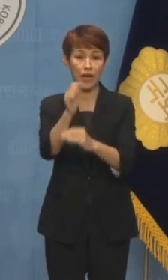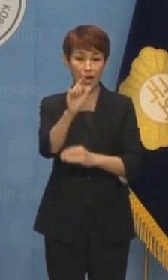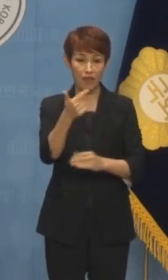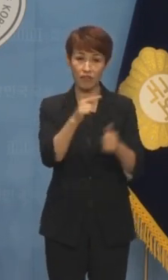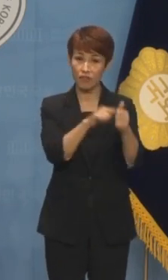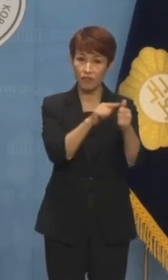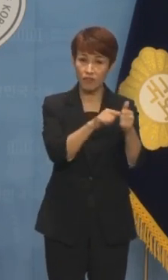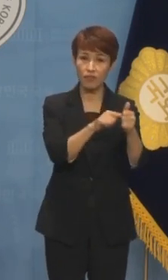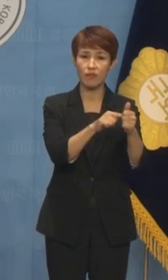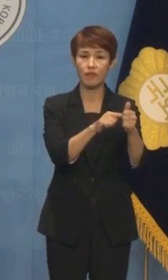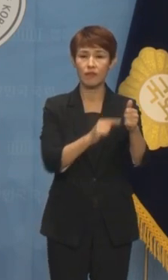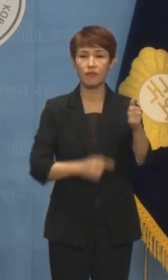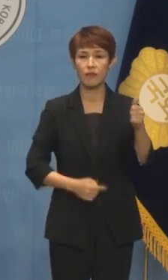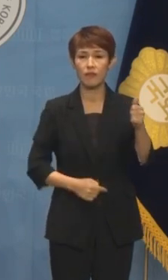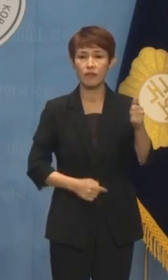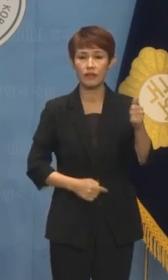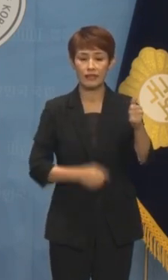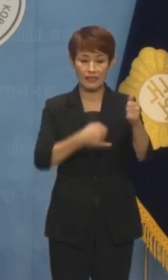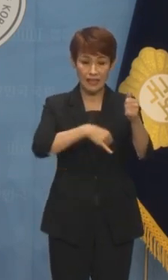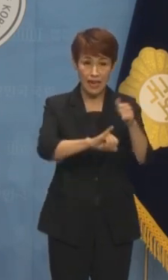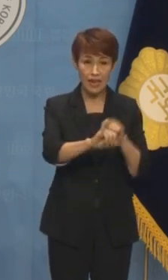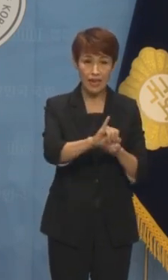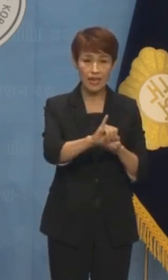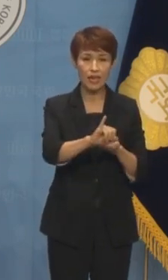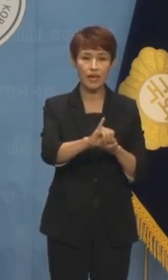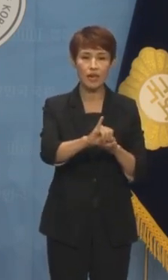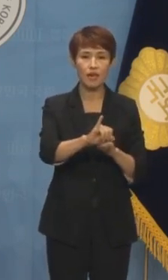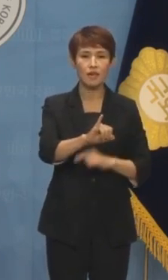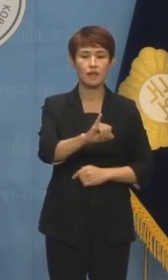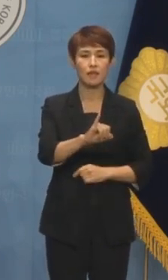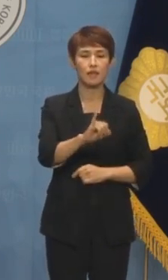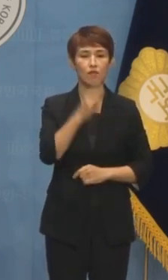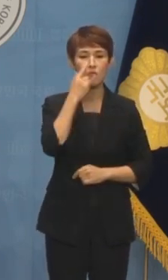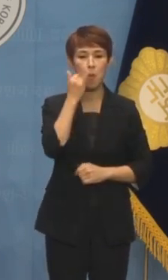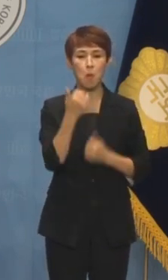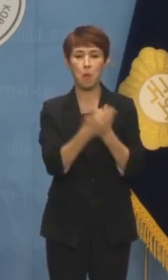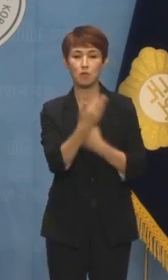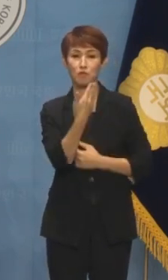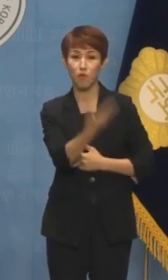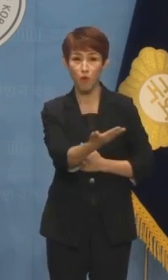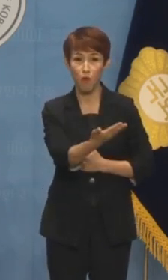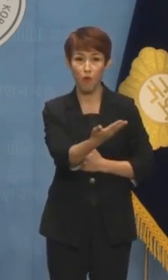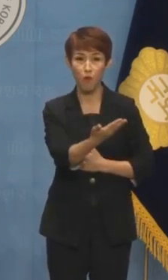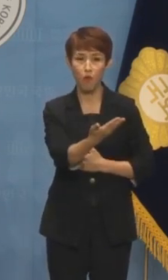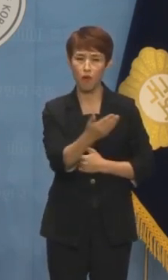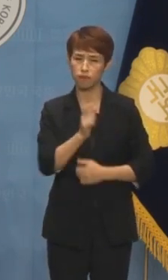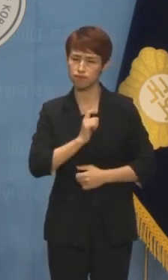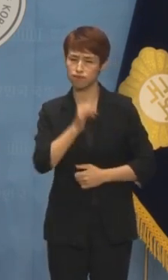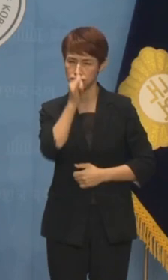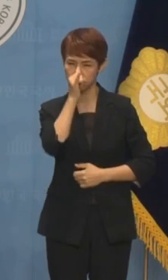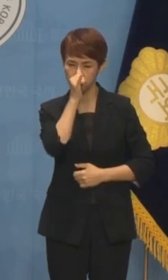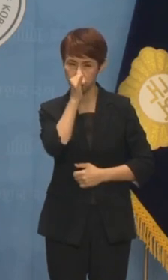국민의힘 비상대책위원장 딸의 부모 찬스 의혹을 보도했던 사안입니다.